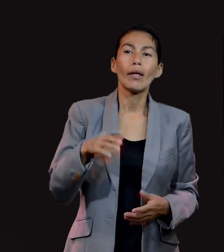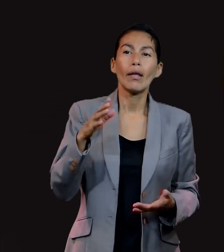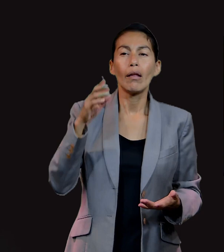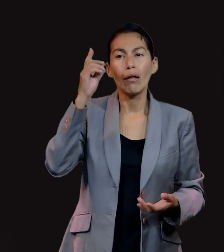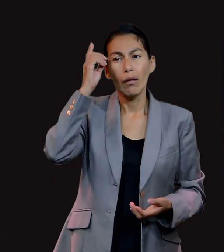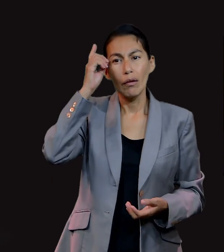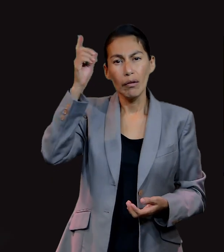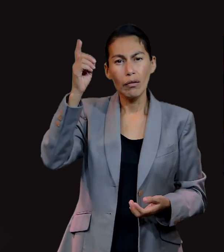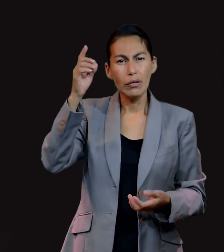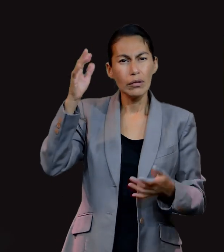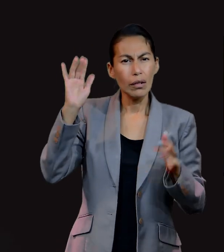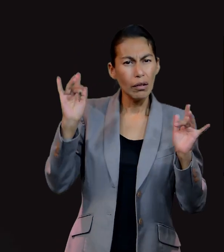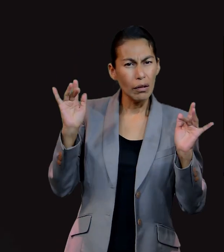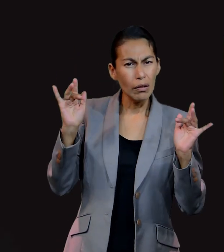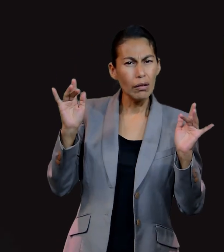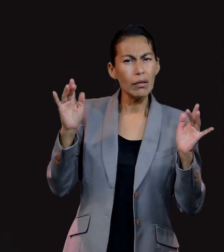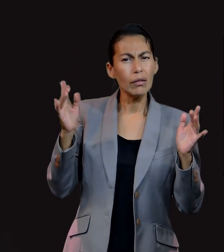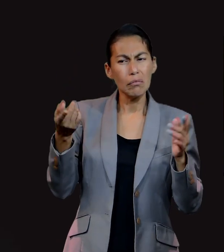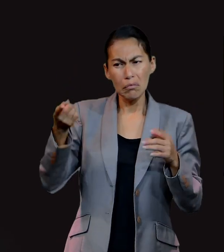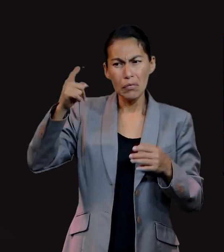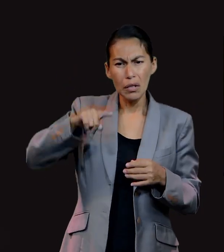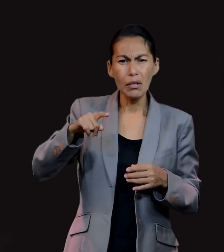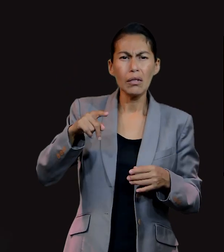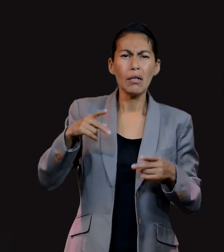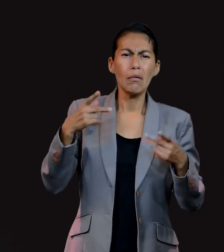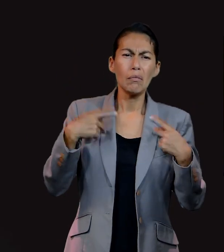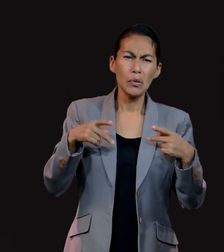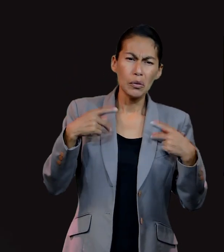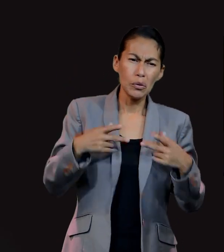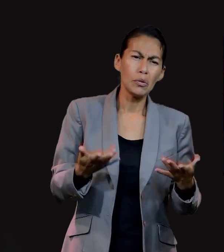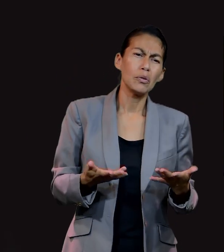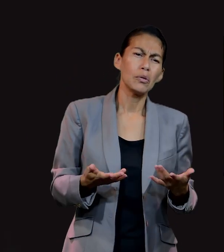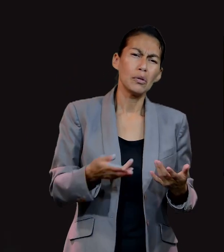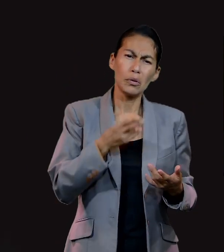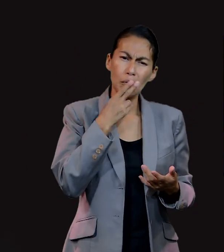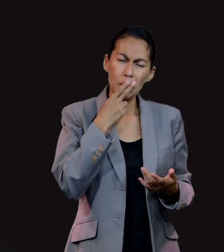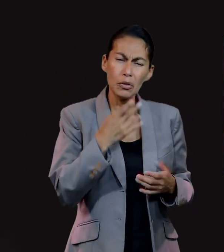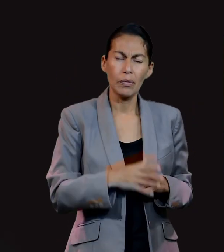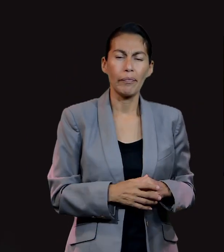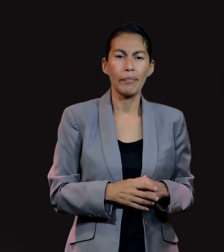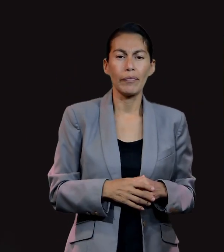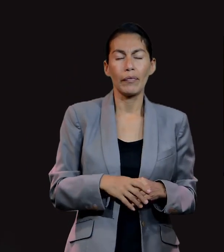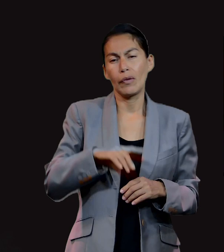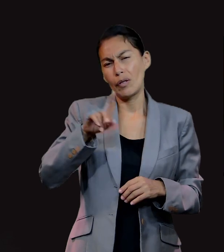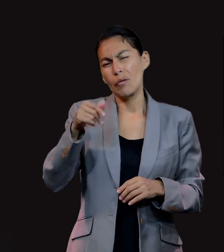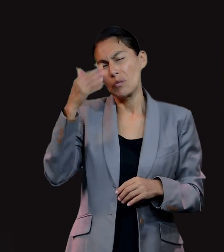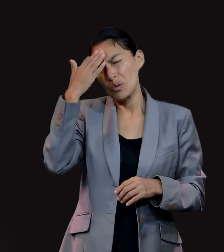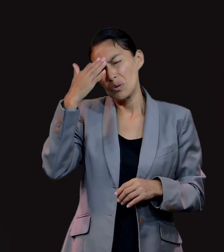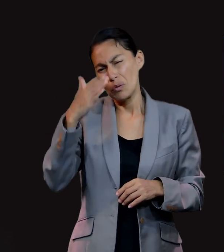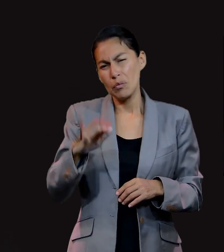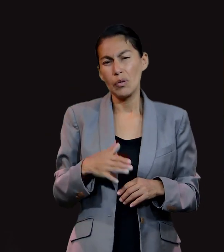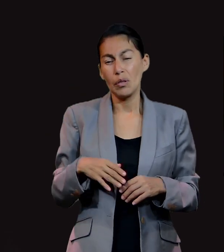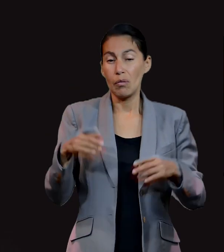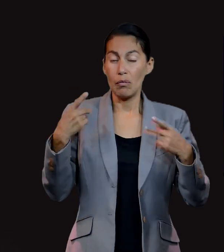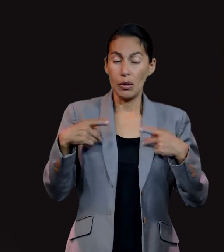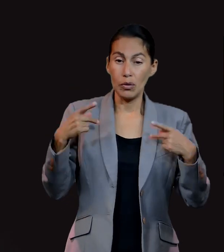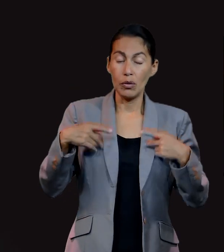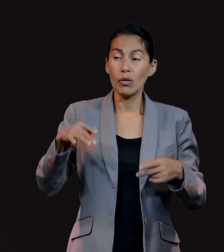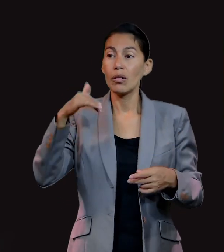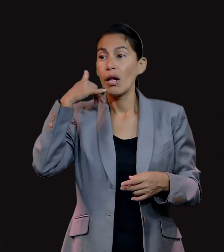agradezco a Dios porque Dios siempre envía a sus ángeles y usa a las personas por ejemplo los vecinos de ahí